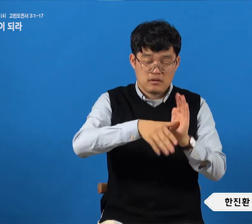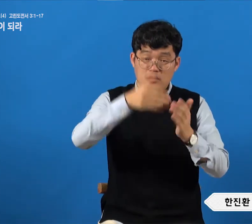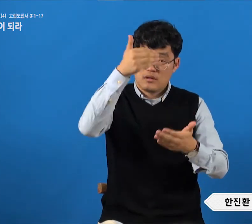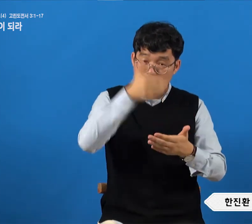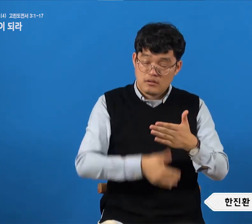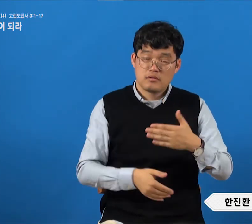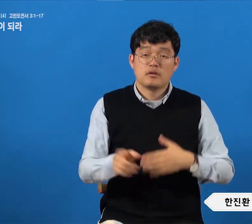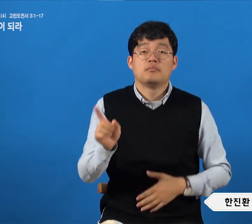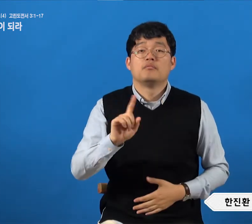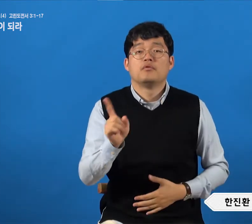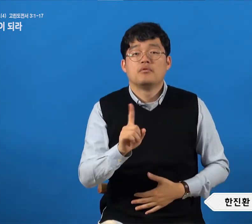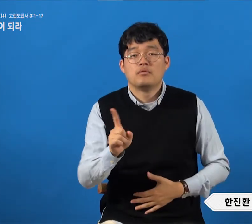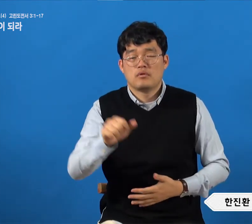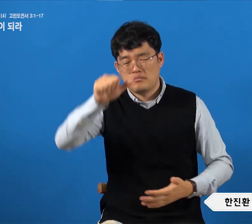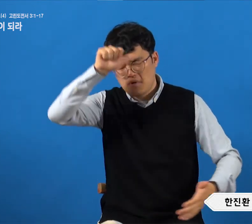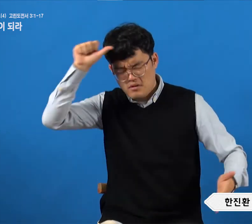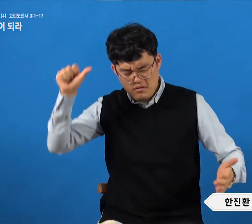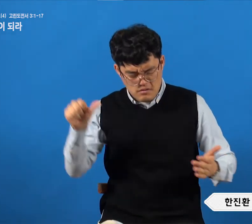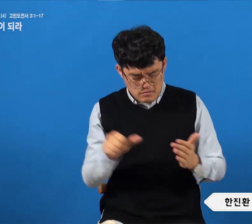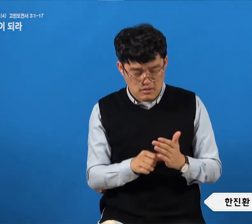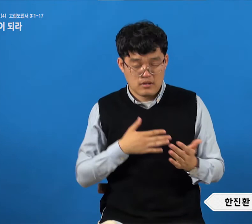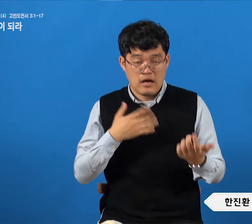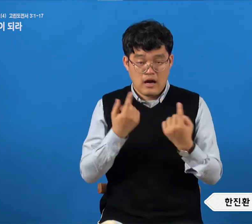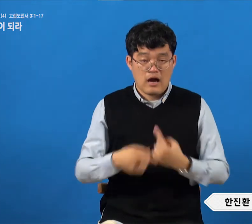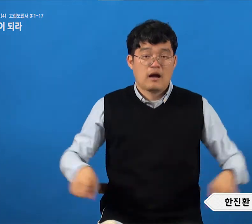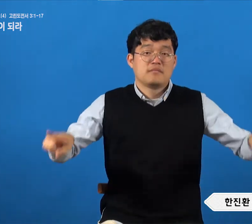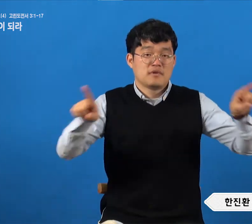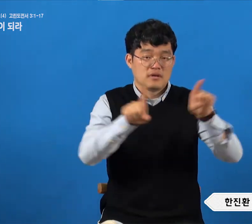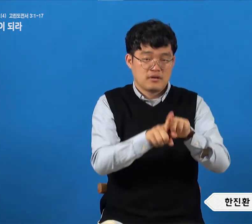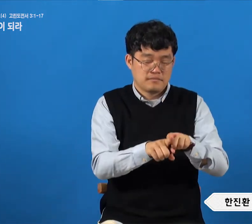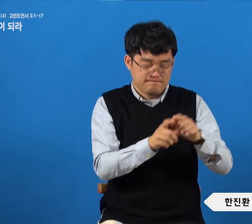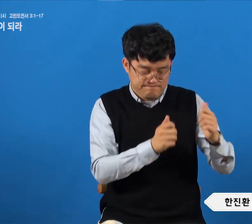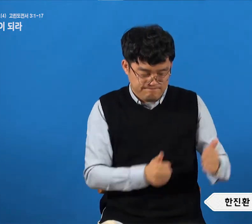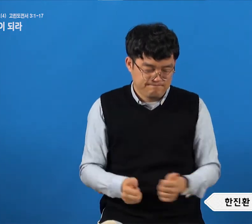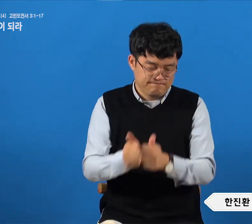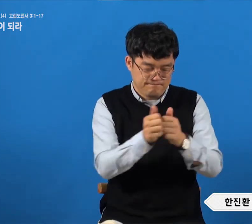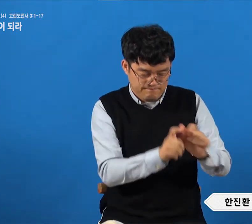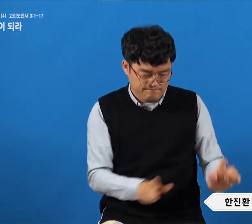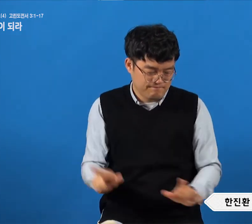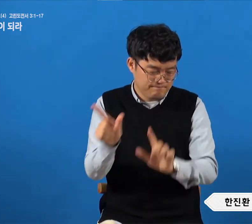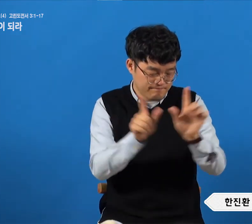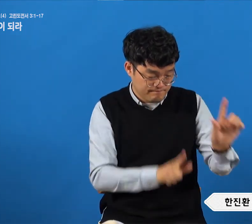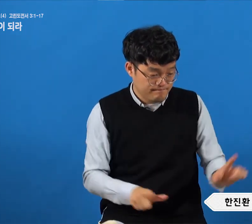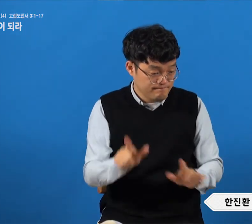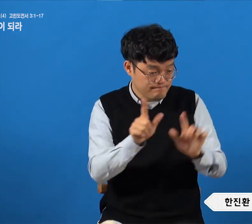마지막에 남는 것은 평생을 동고동락한 성도들밖에는 없습니다.